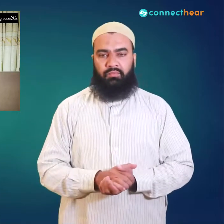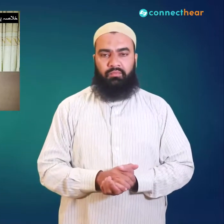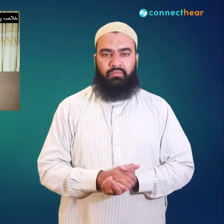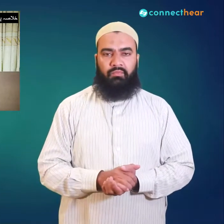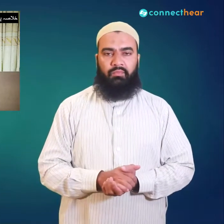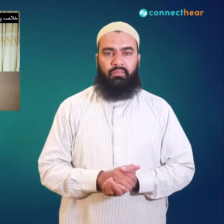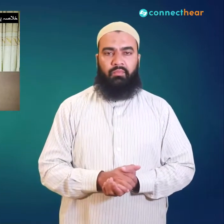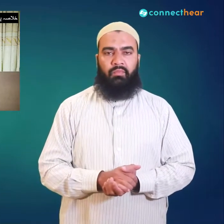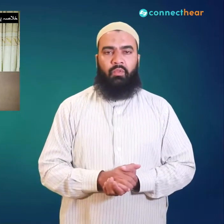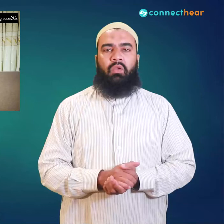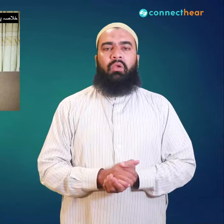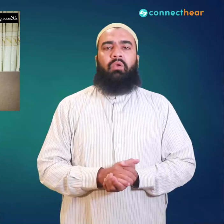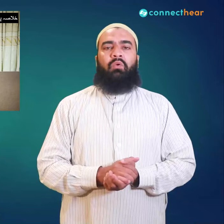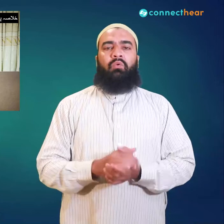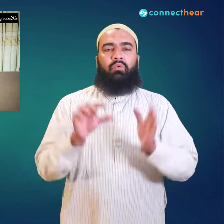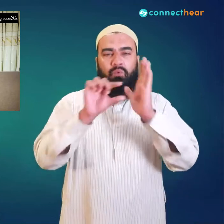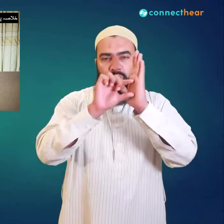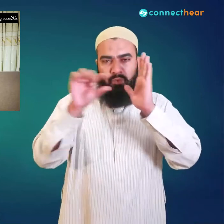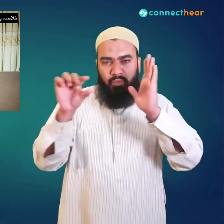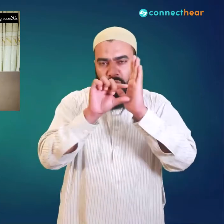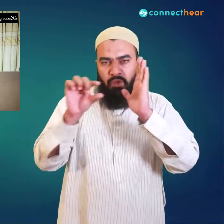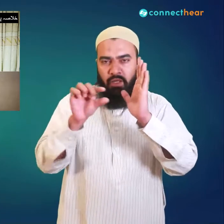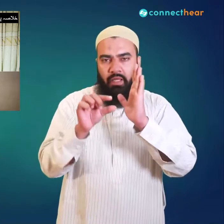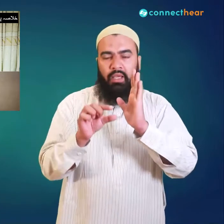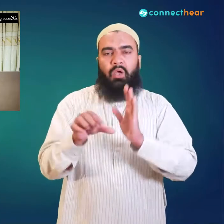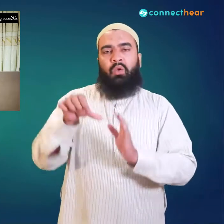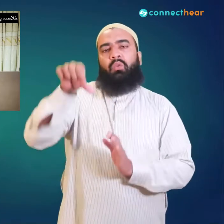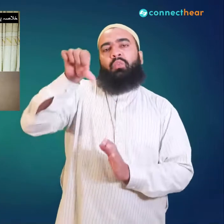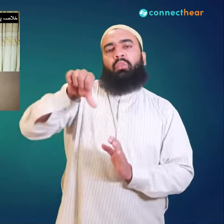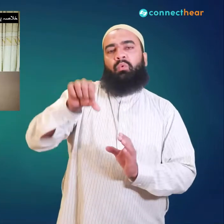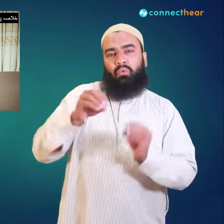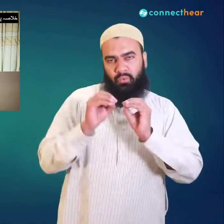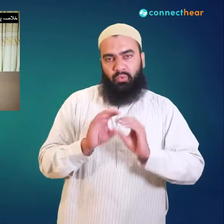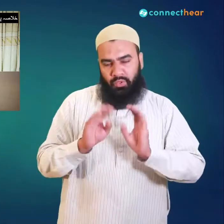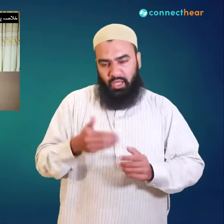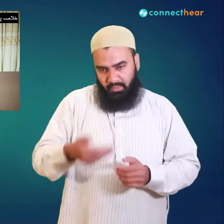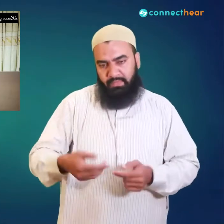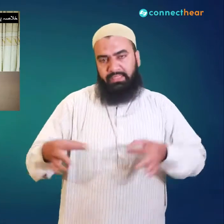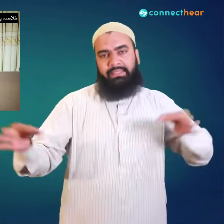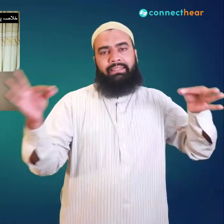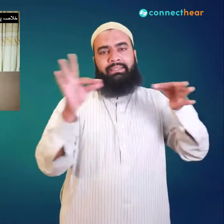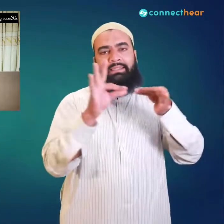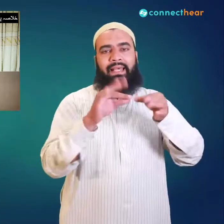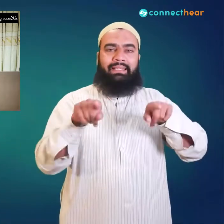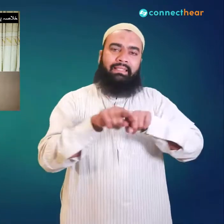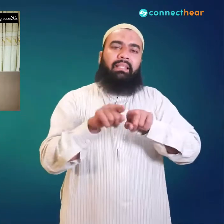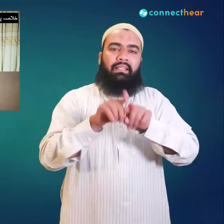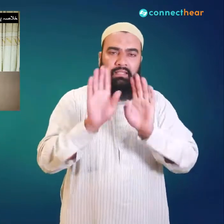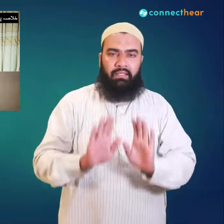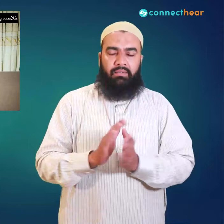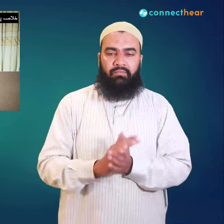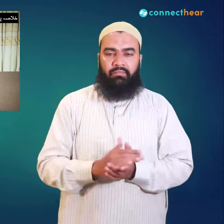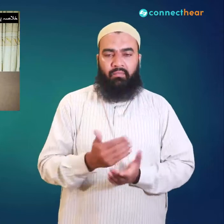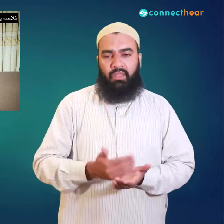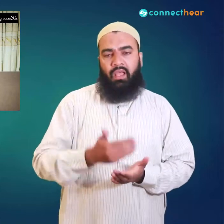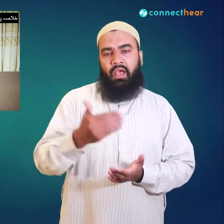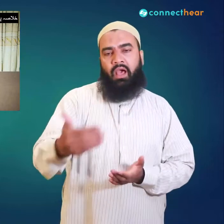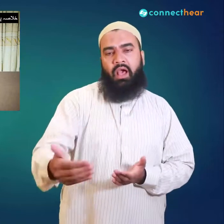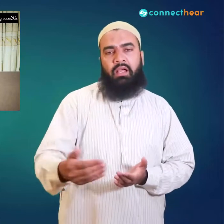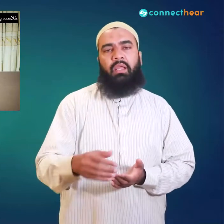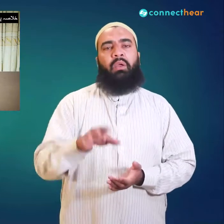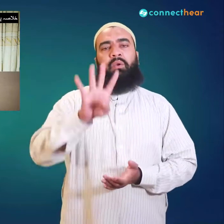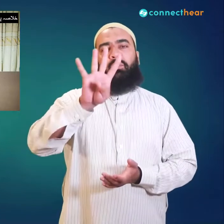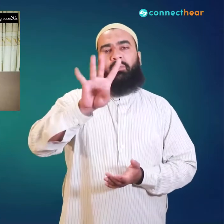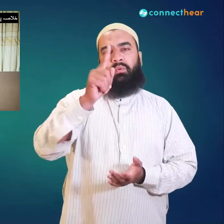سورہ انفال جو کہ پارہ نمبر 9 سے شروع ہوئی تھی، اس پارے میں بھی جاری ہے۔ آیت نمبر 41